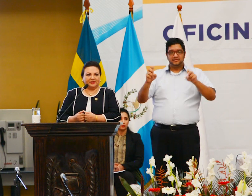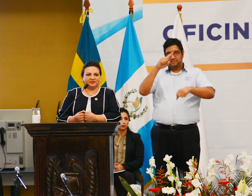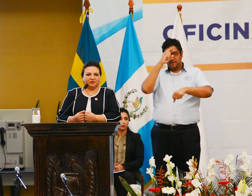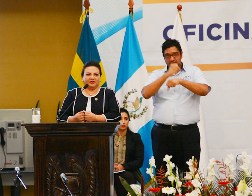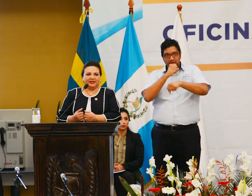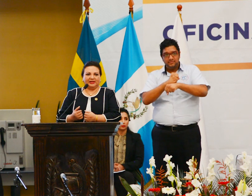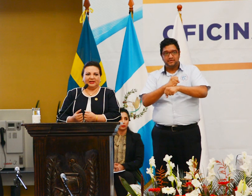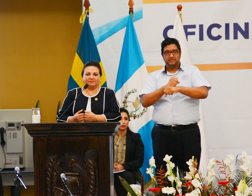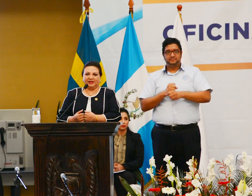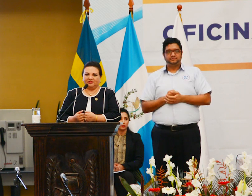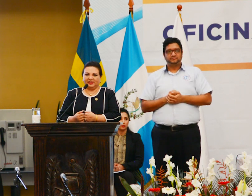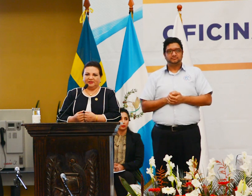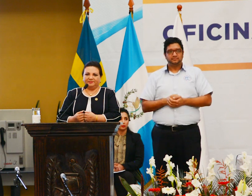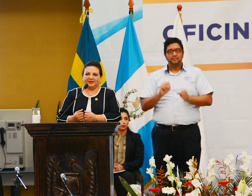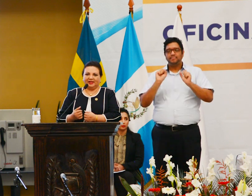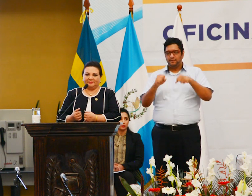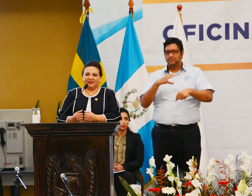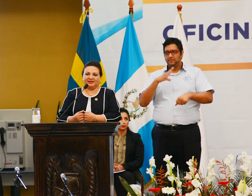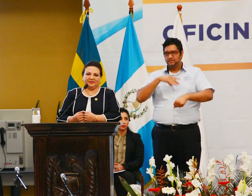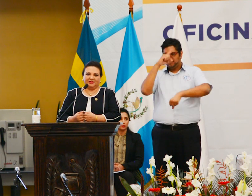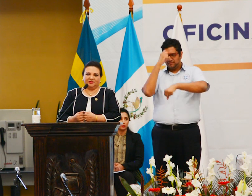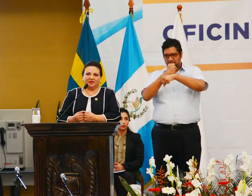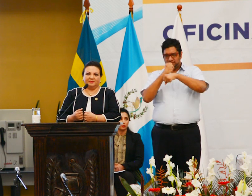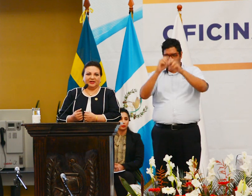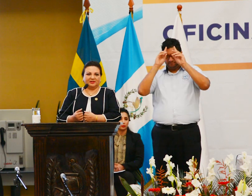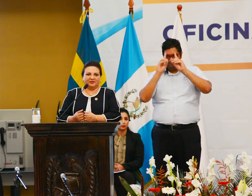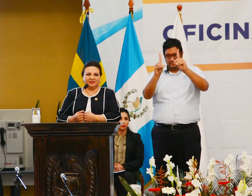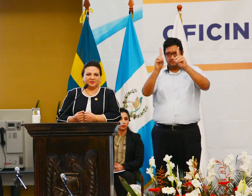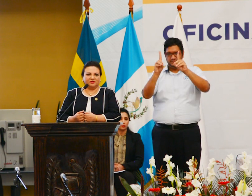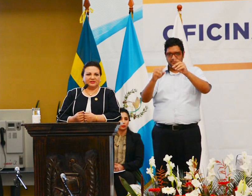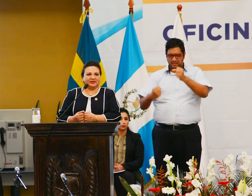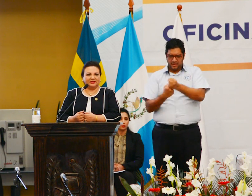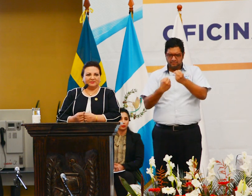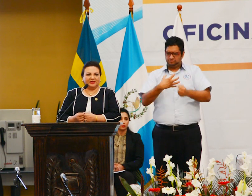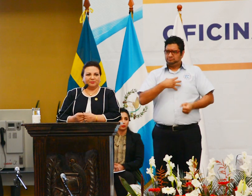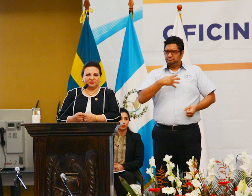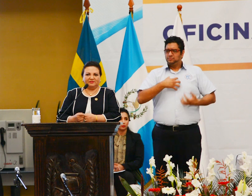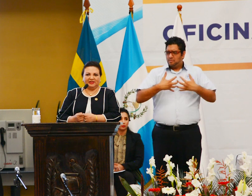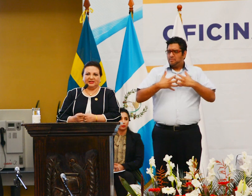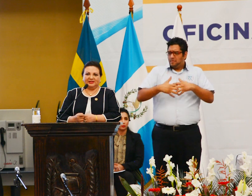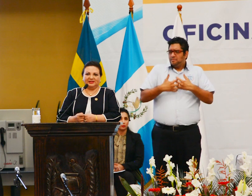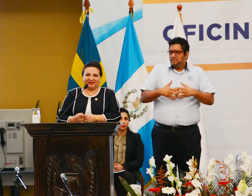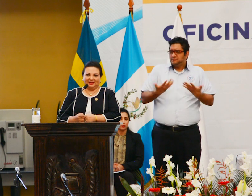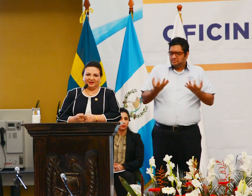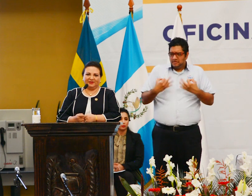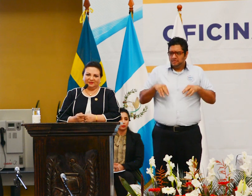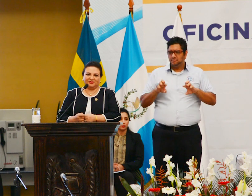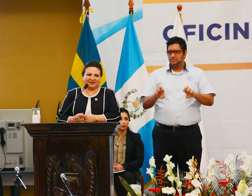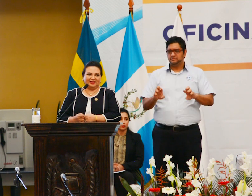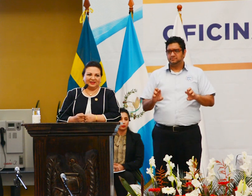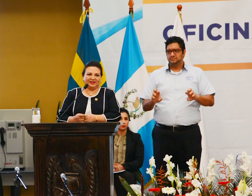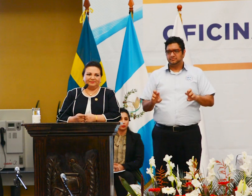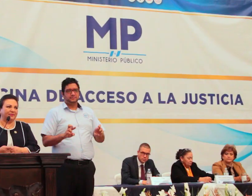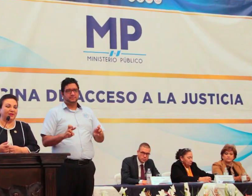la superación y el empleo digno, el emprendimiento, para que todas las personas tengan también la posibilidad de ganar el pan